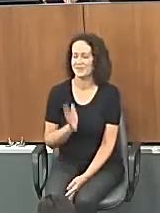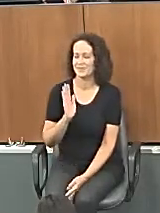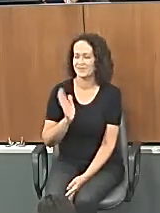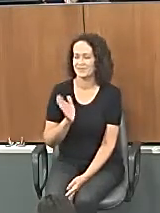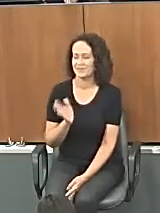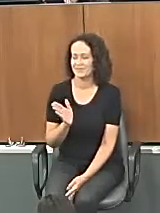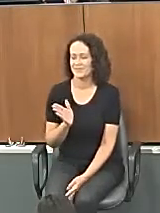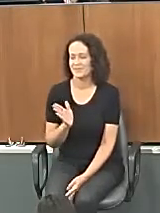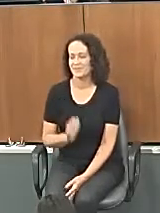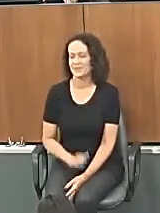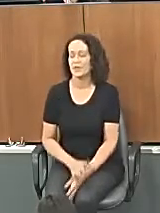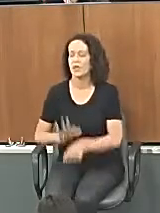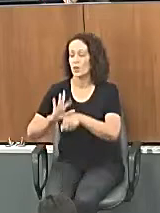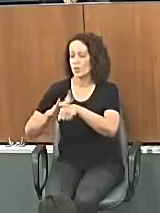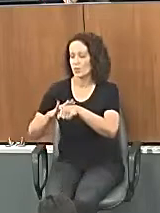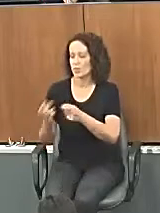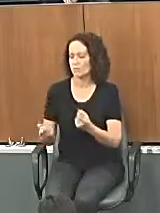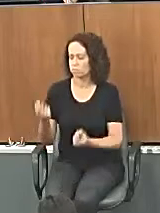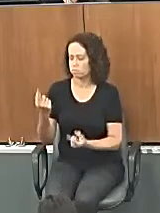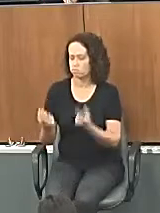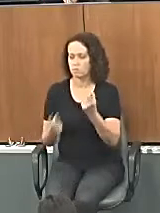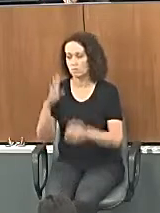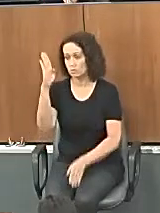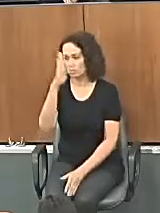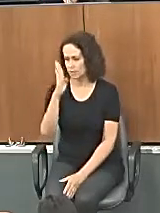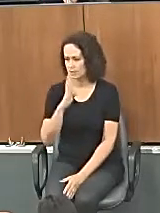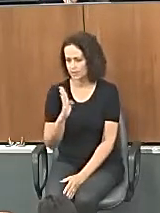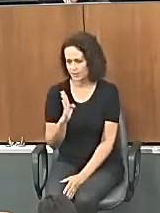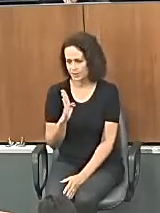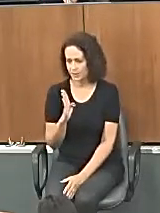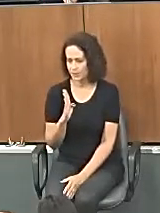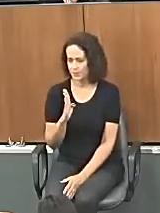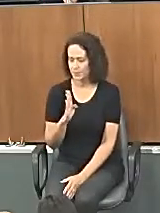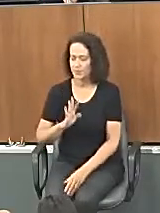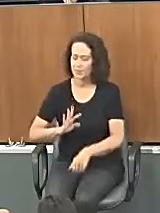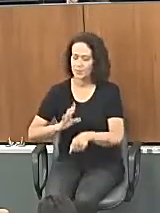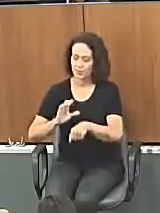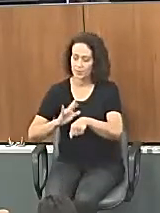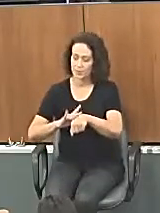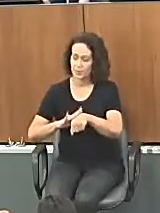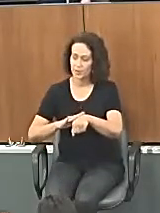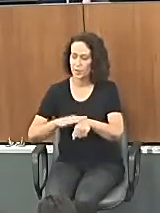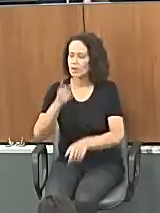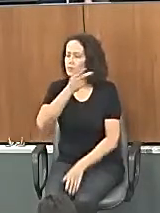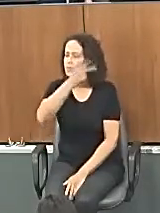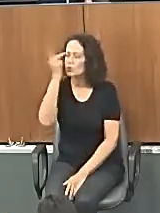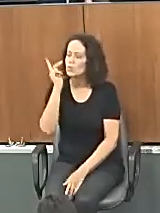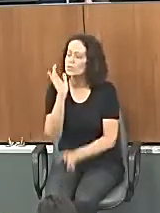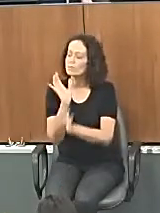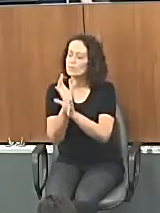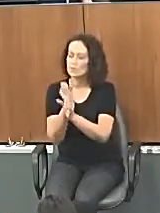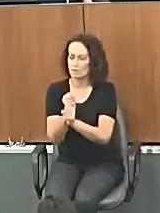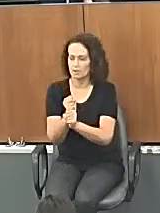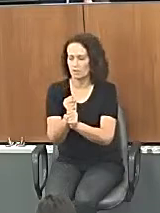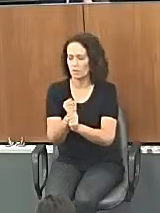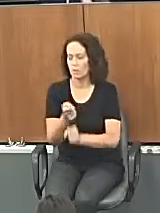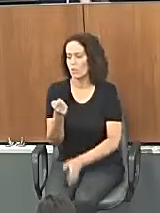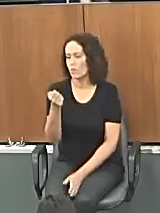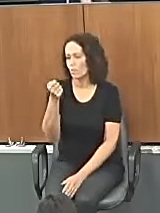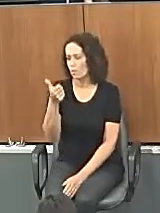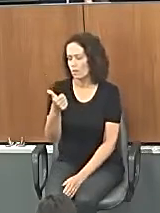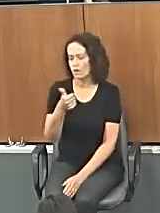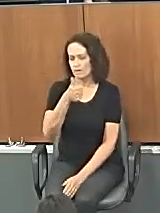raras no brasil pessoas portadoras de doenças raras são quase